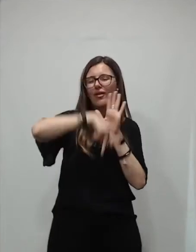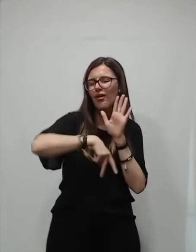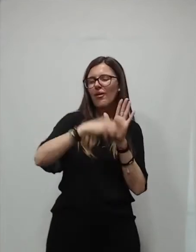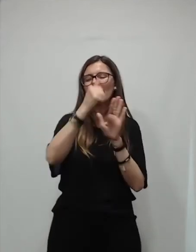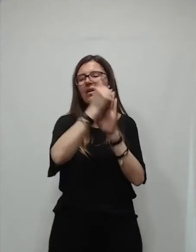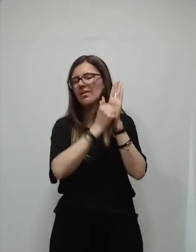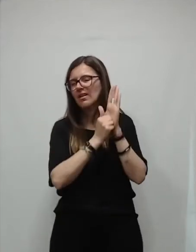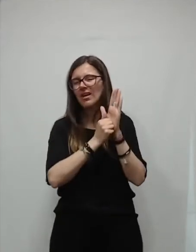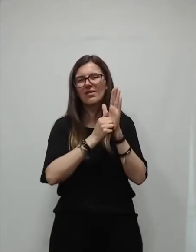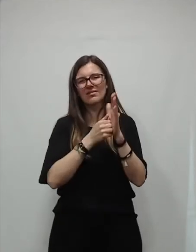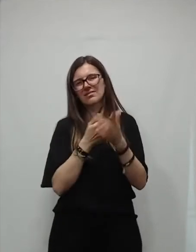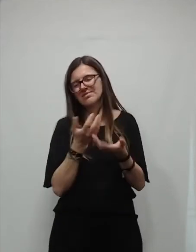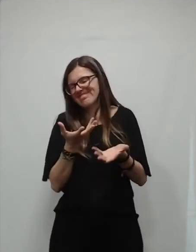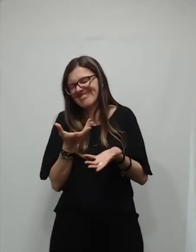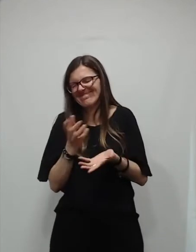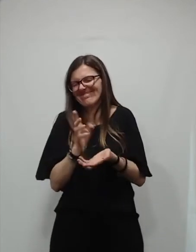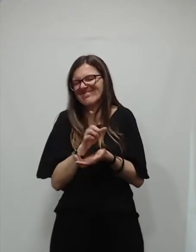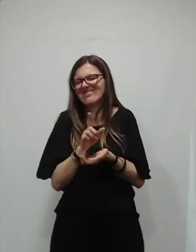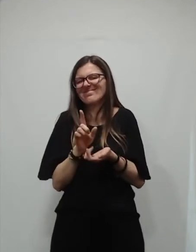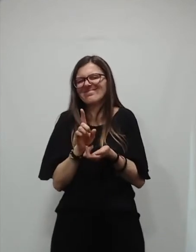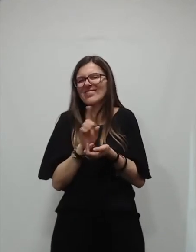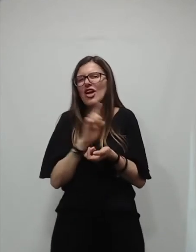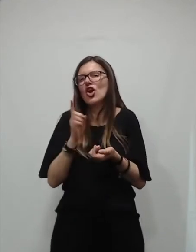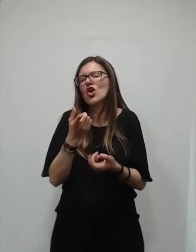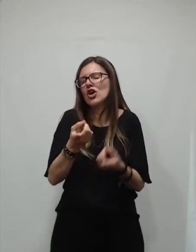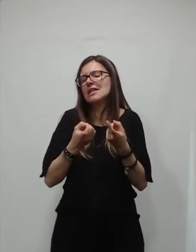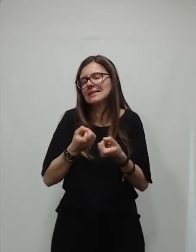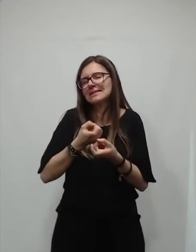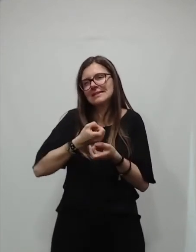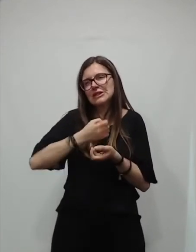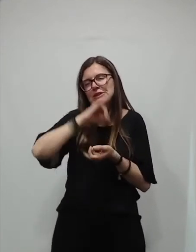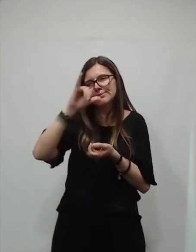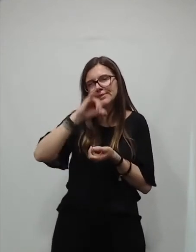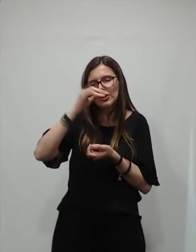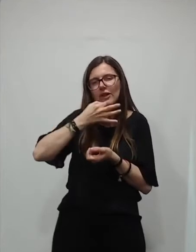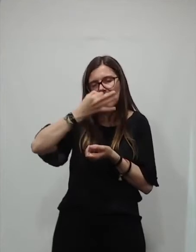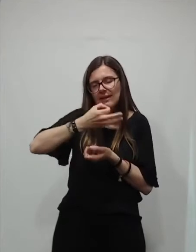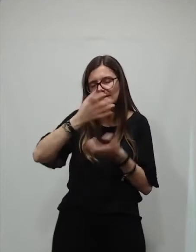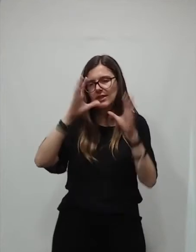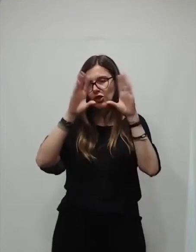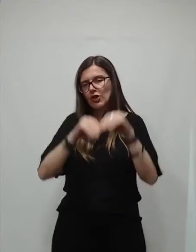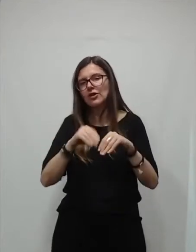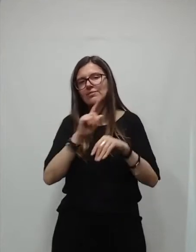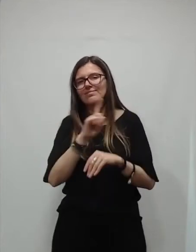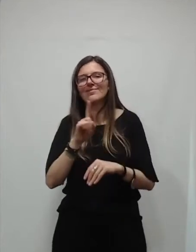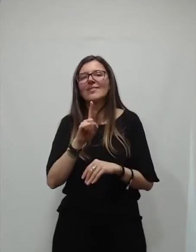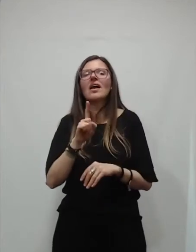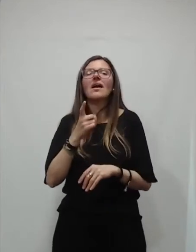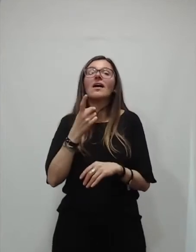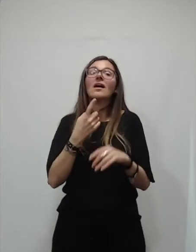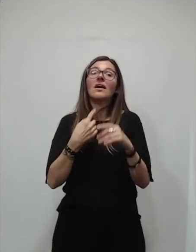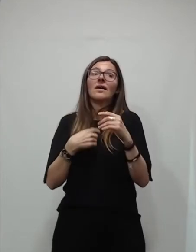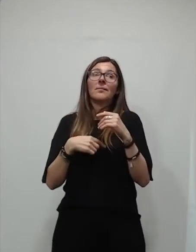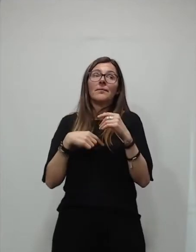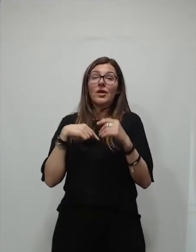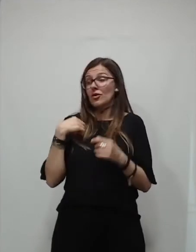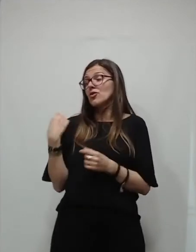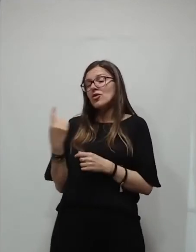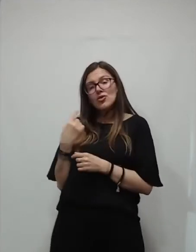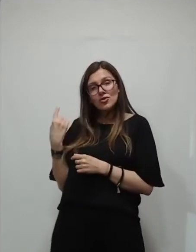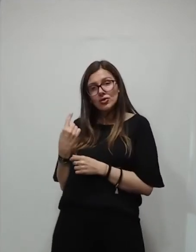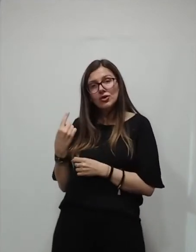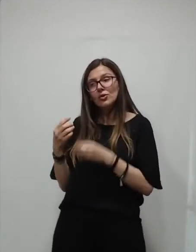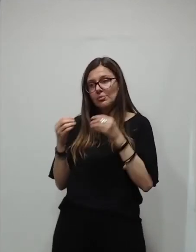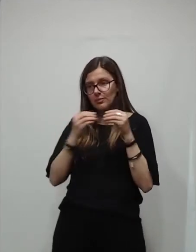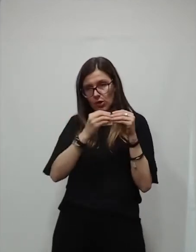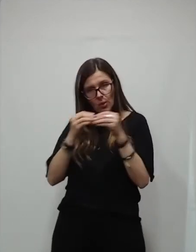que quizás no sean necesarias mencionar, nosotros lo que proponemos, en sintonía con lo que venía diciendo Lucía, de cuál es